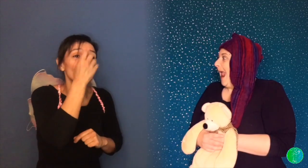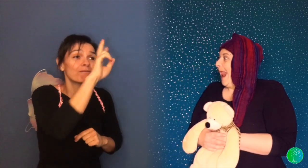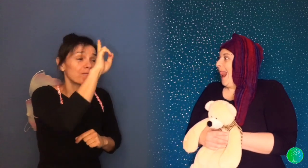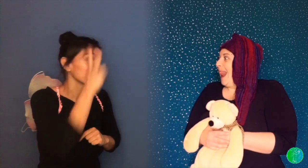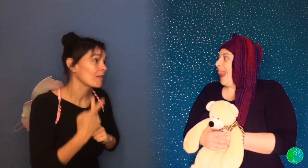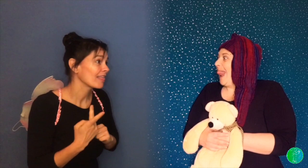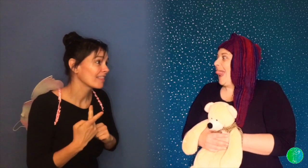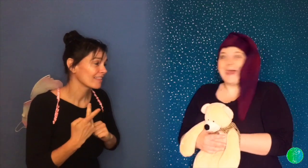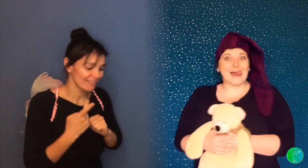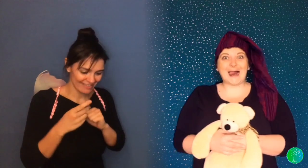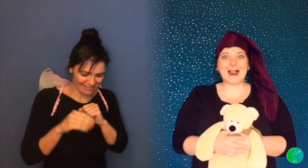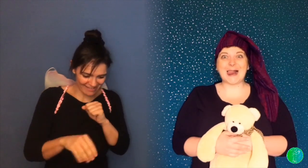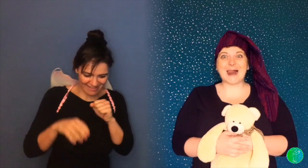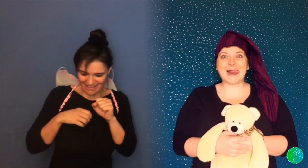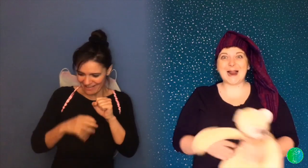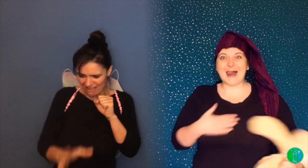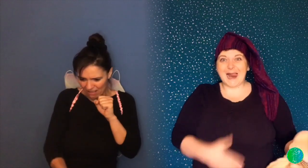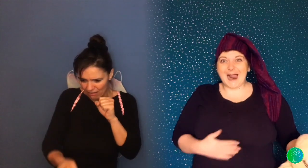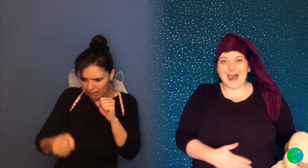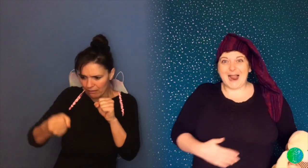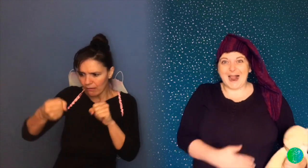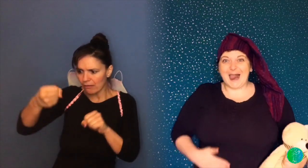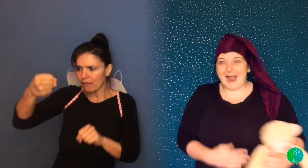Biscuits aux violettes,